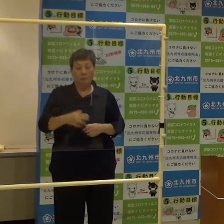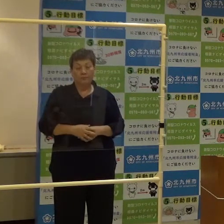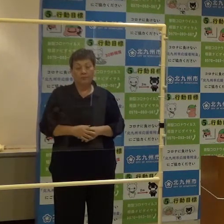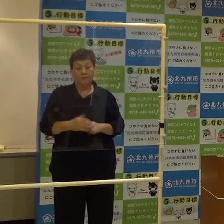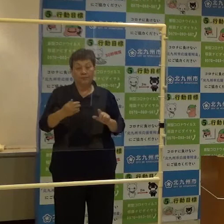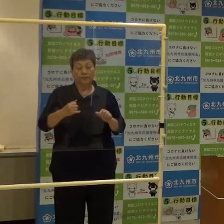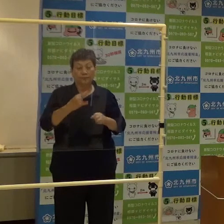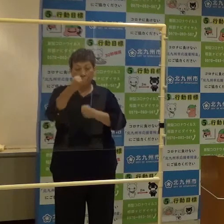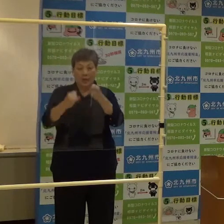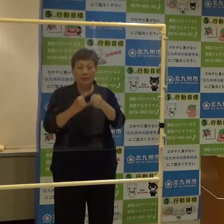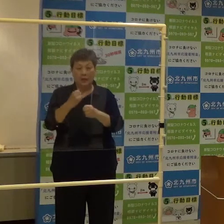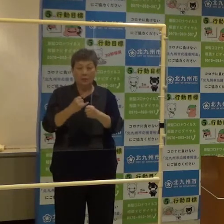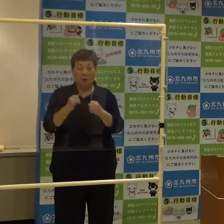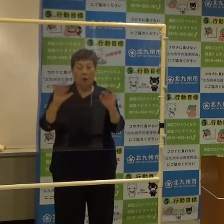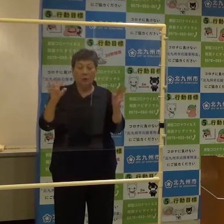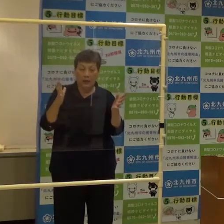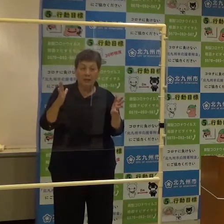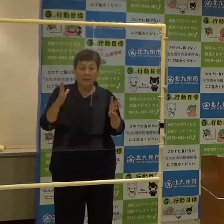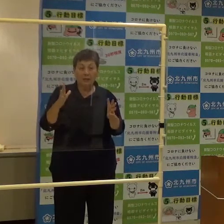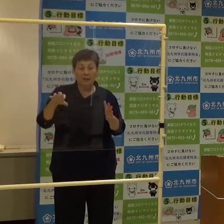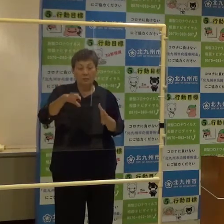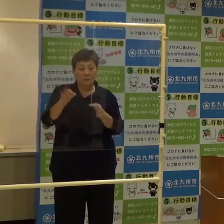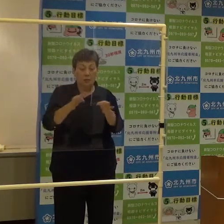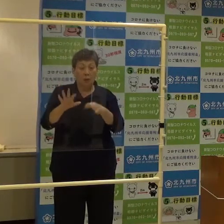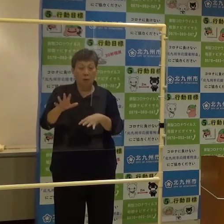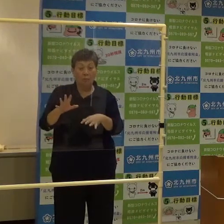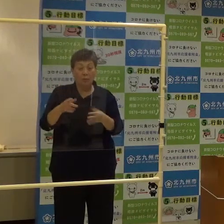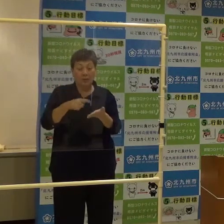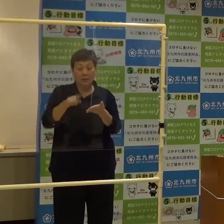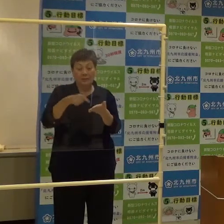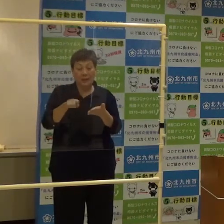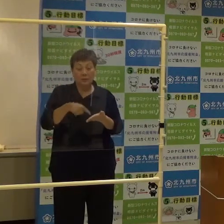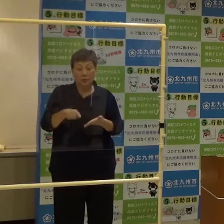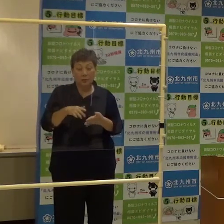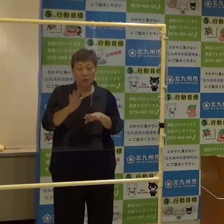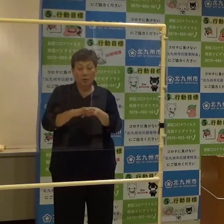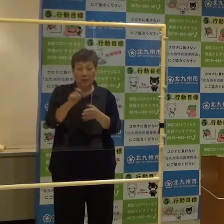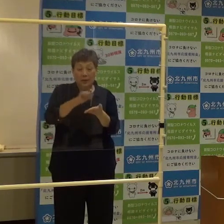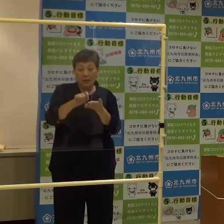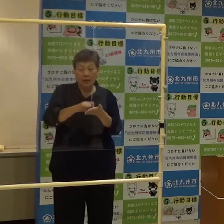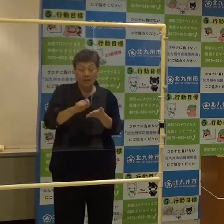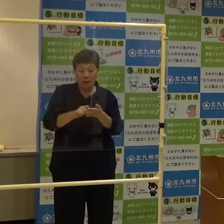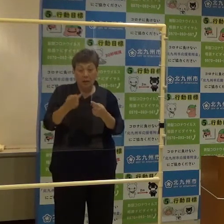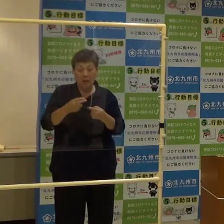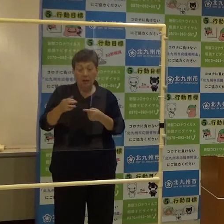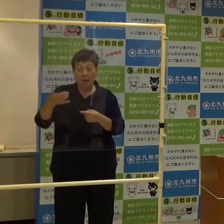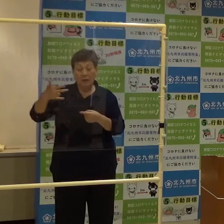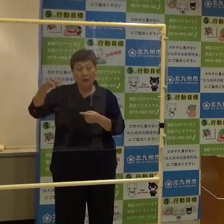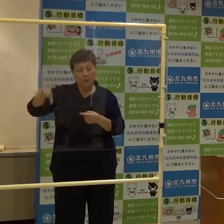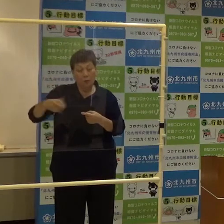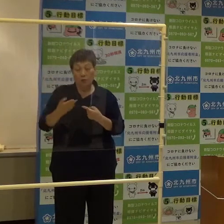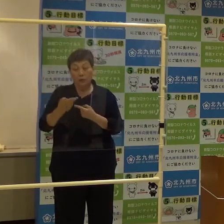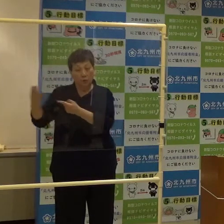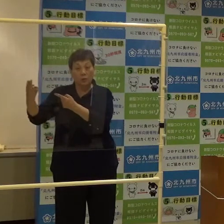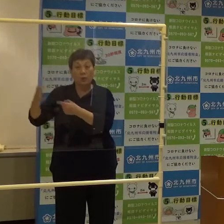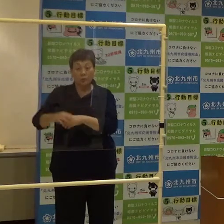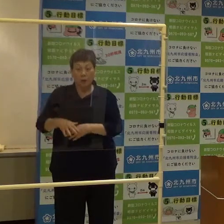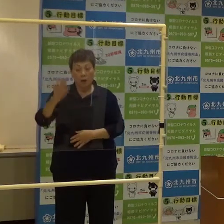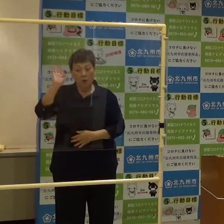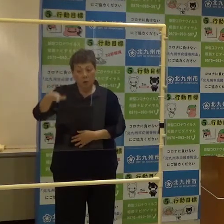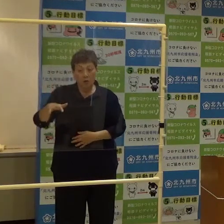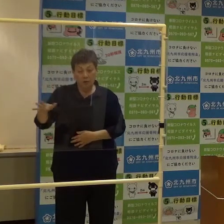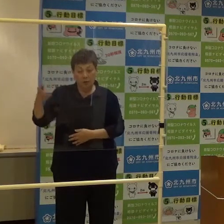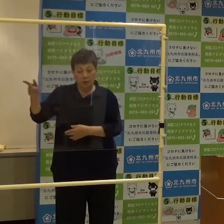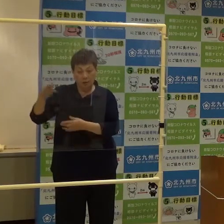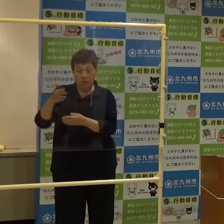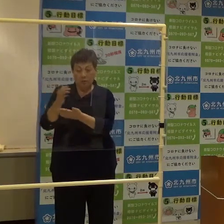もいらっしゃると思います。チェックシートを手書きでご記入いただいて市役所に送付いただきますと、後日市で